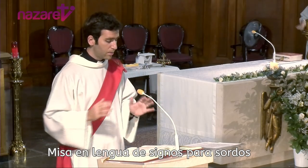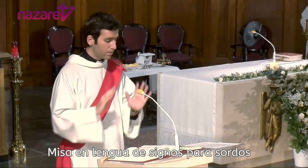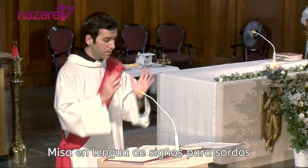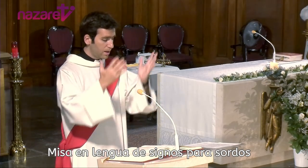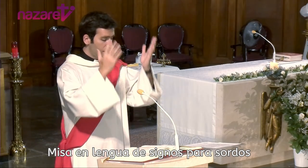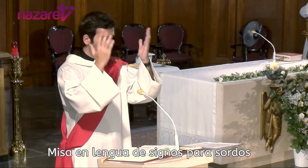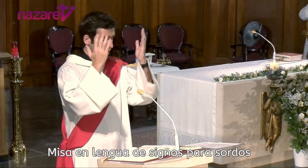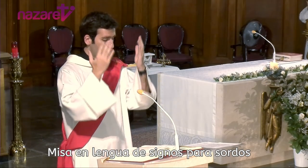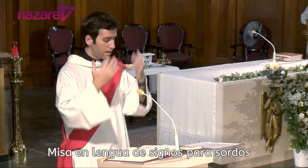aleluya,